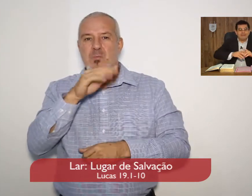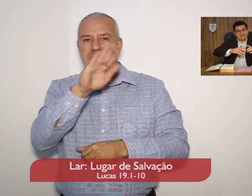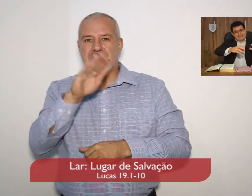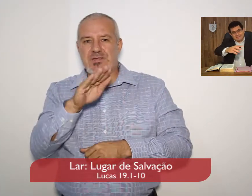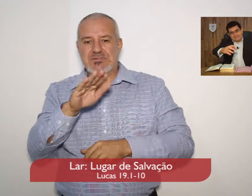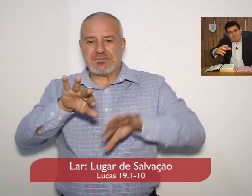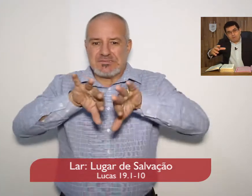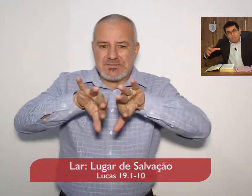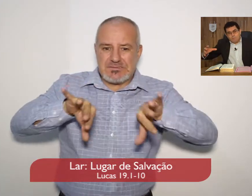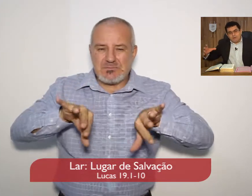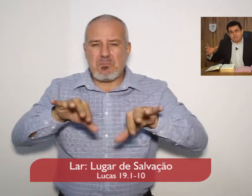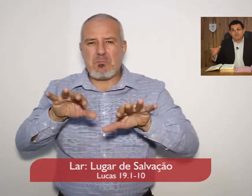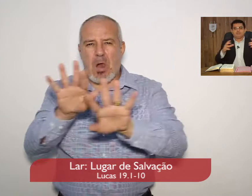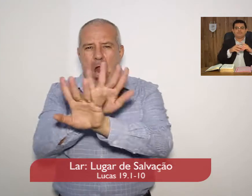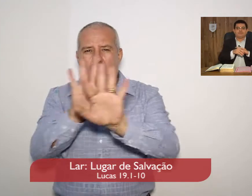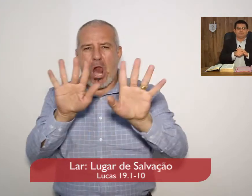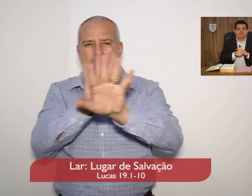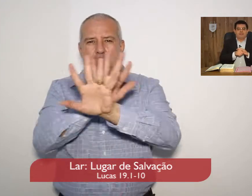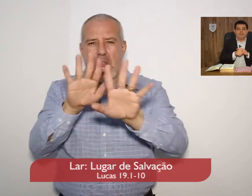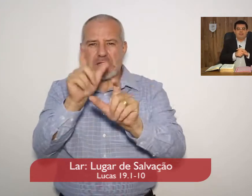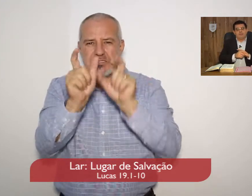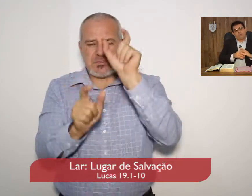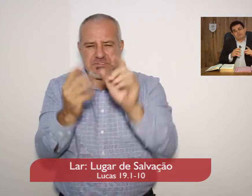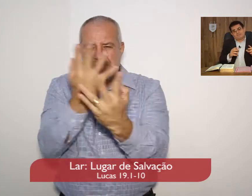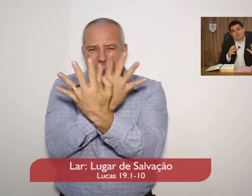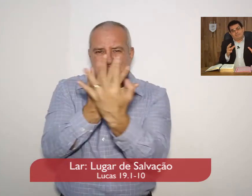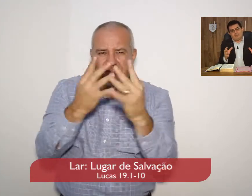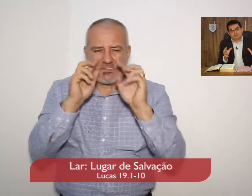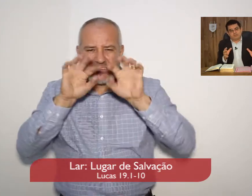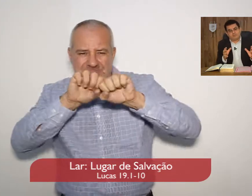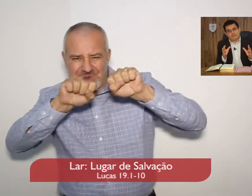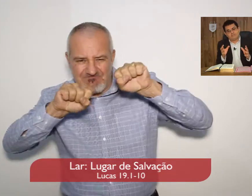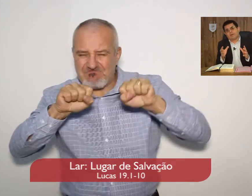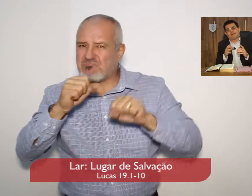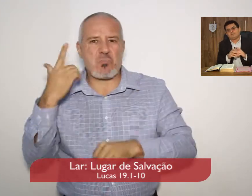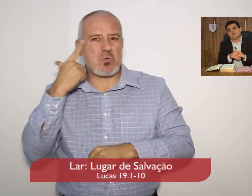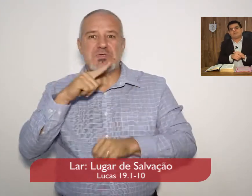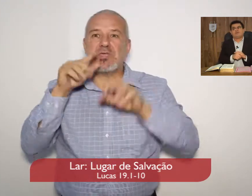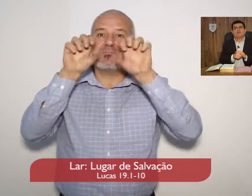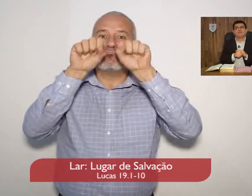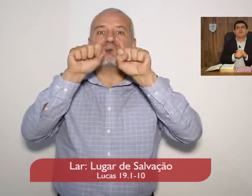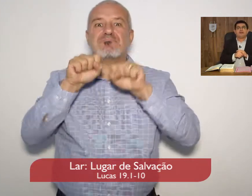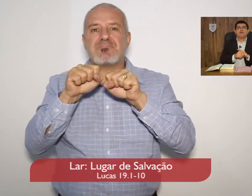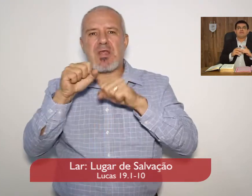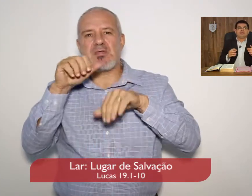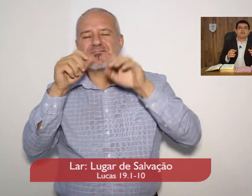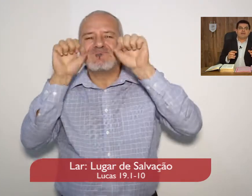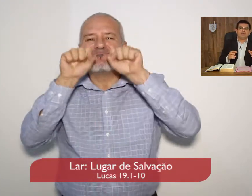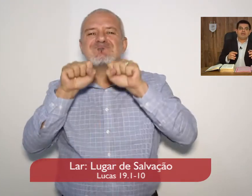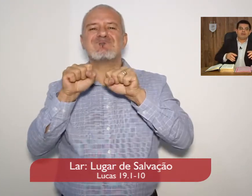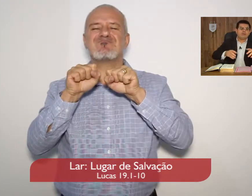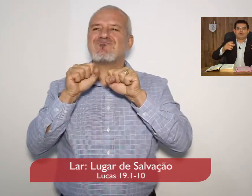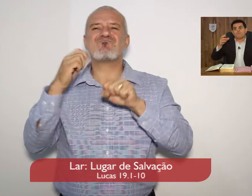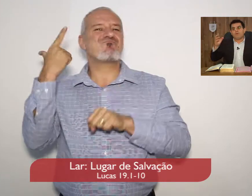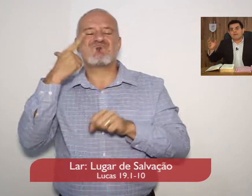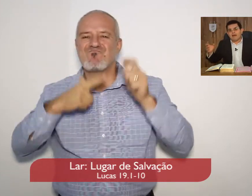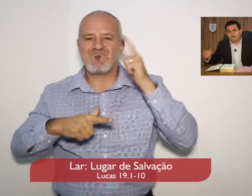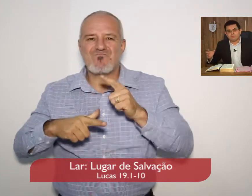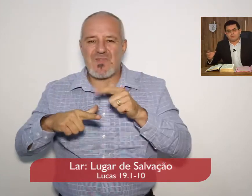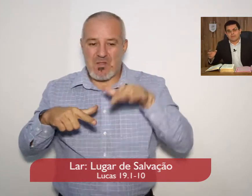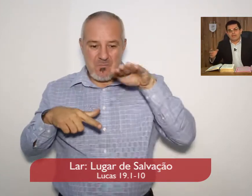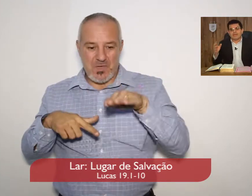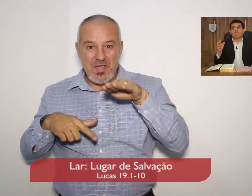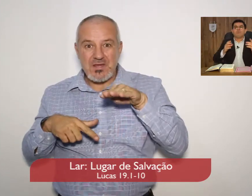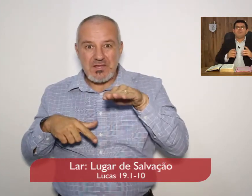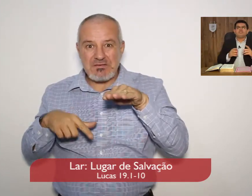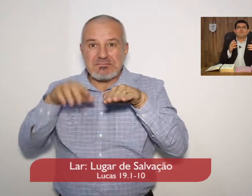multidão estava comprimindo a Jesus. E nós sabemos, por intermédio desse texto, que Zaqueu, ele não era um homem